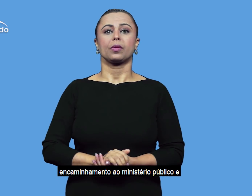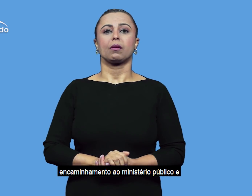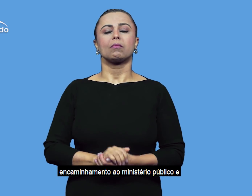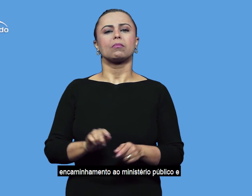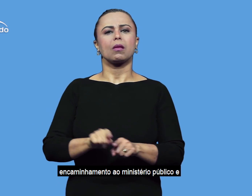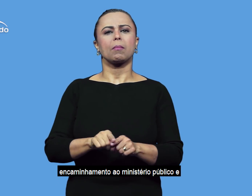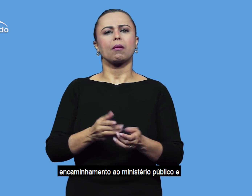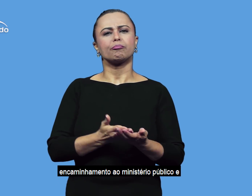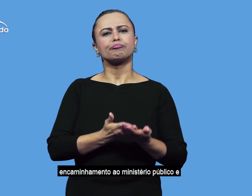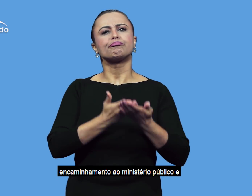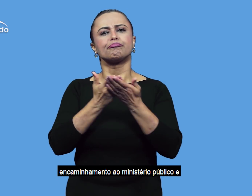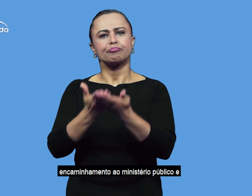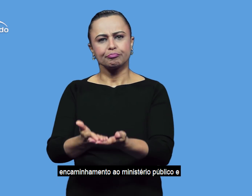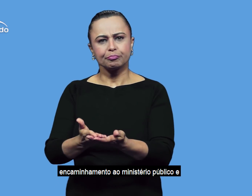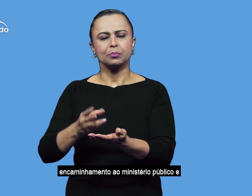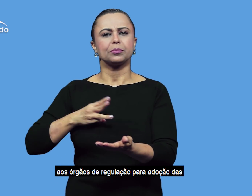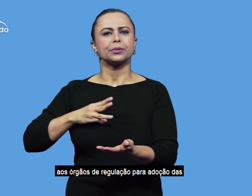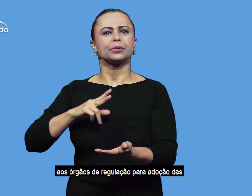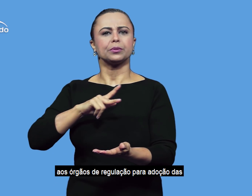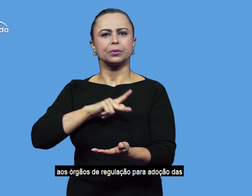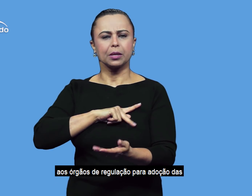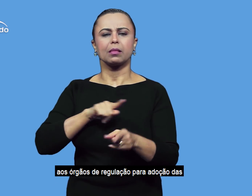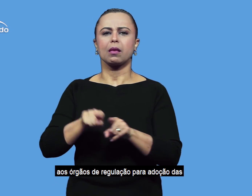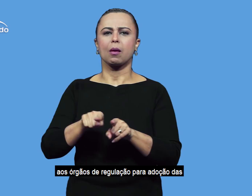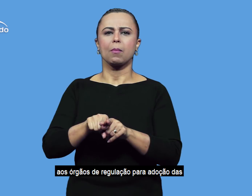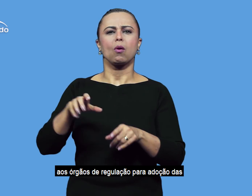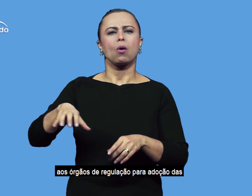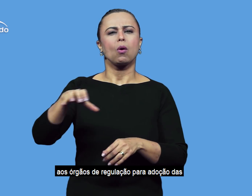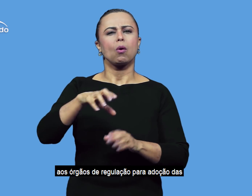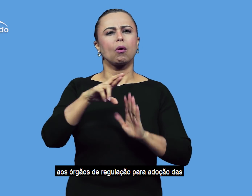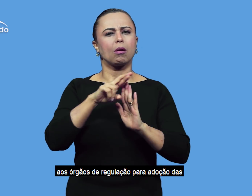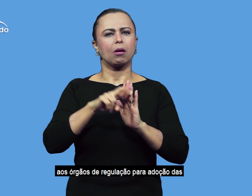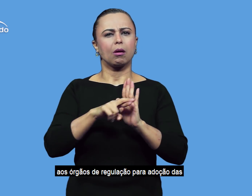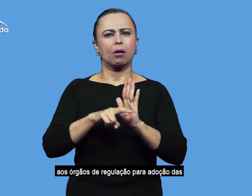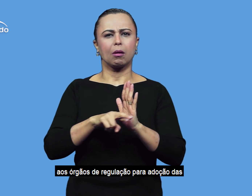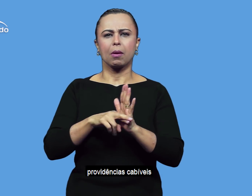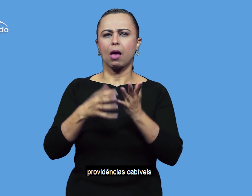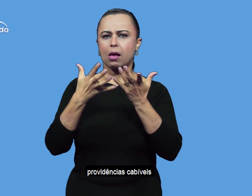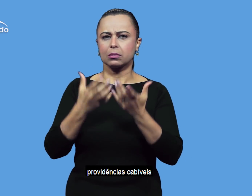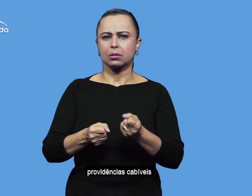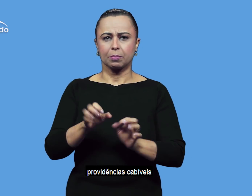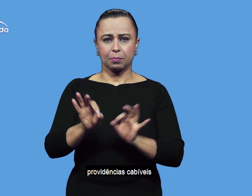ao ministério público e aos órgãos de regulação para adoção das providências cabíveis